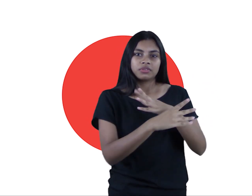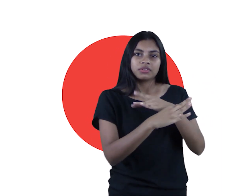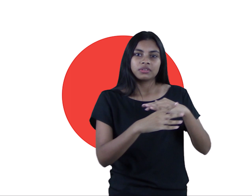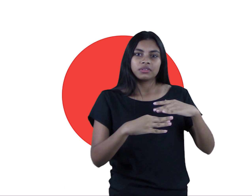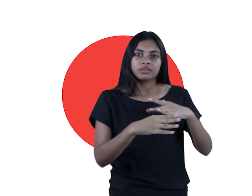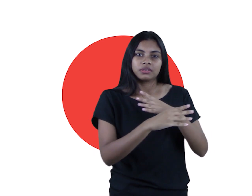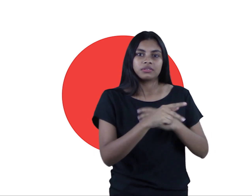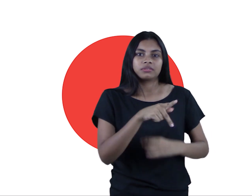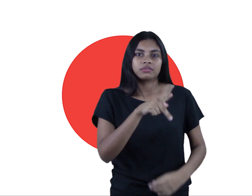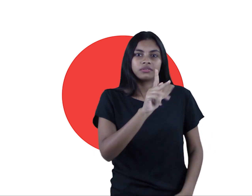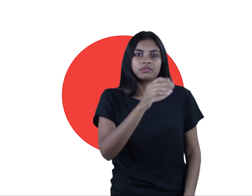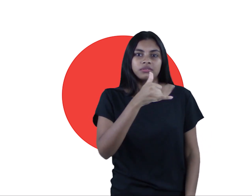Kyoto, em